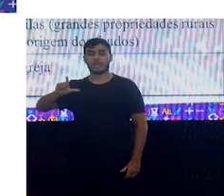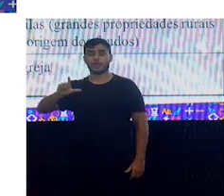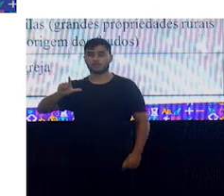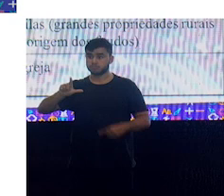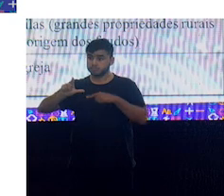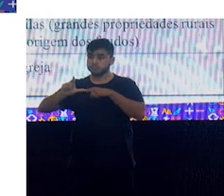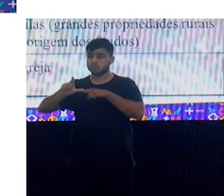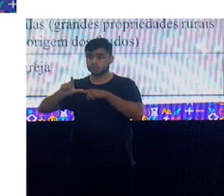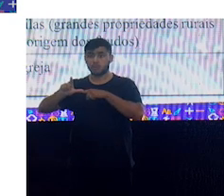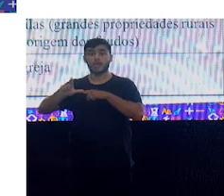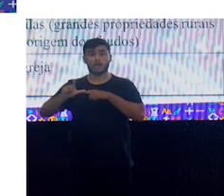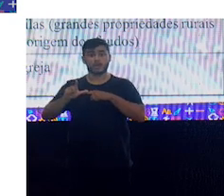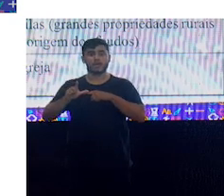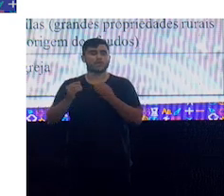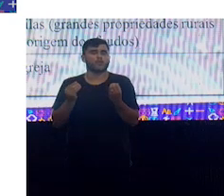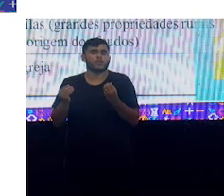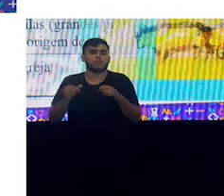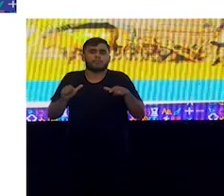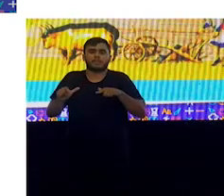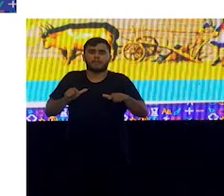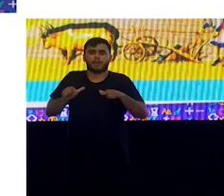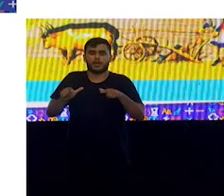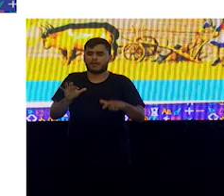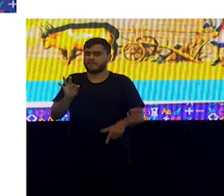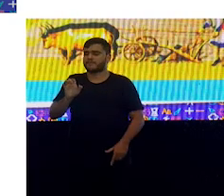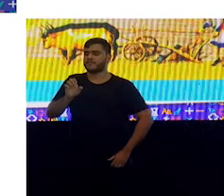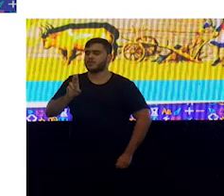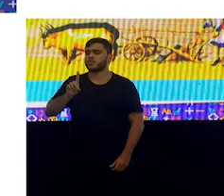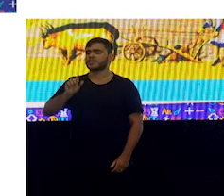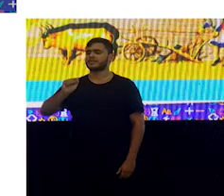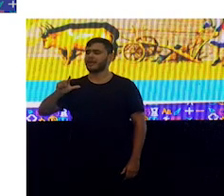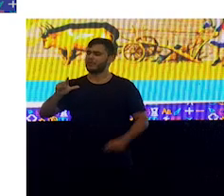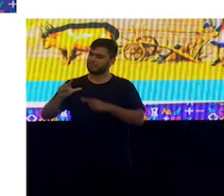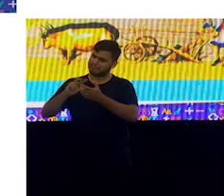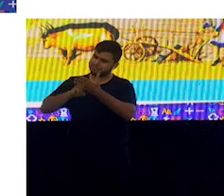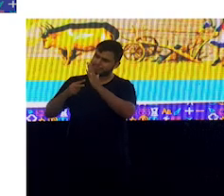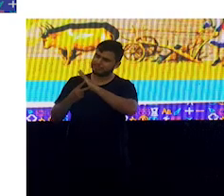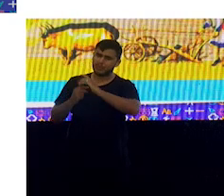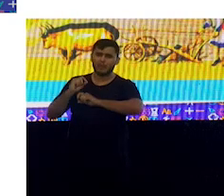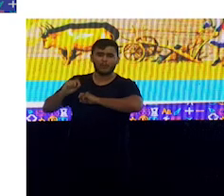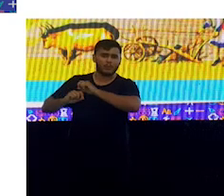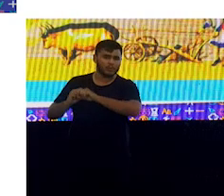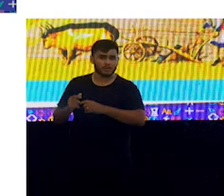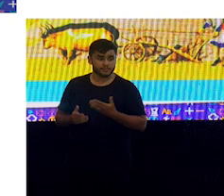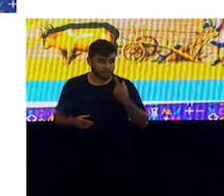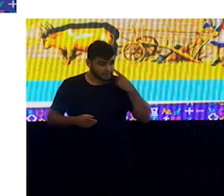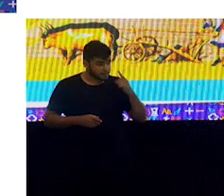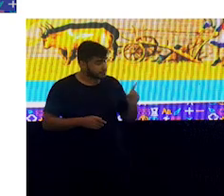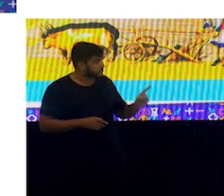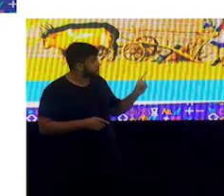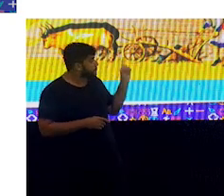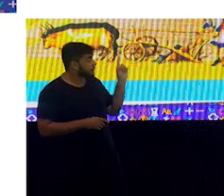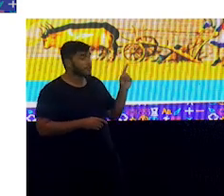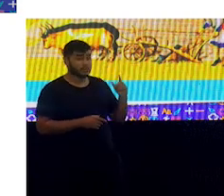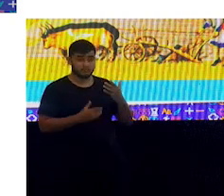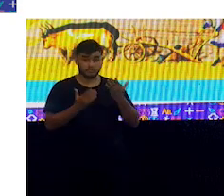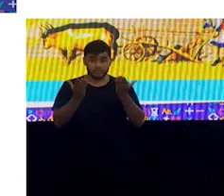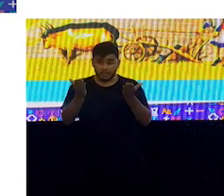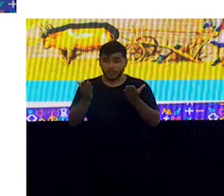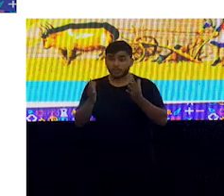feudalismo. Professor, e o que é o feudalismo? O feudalismo é um